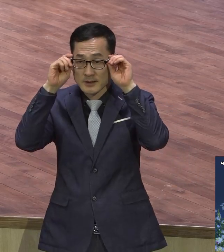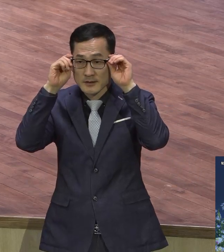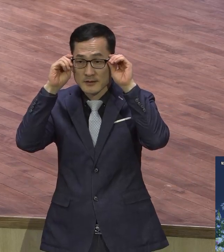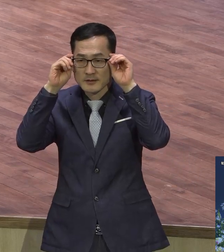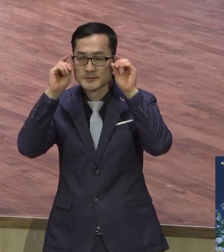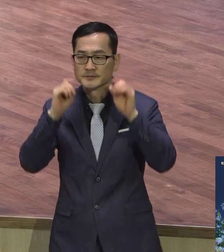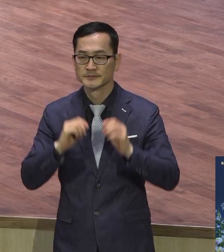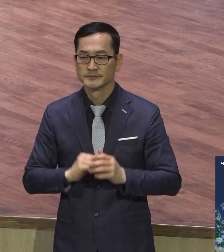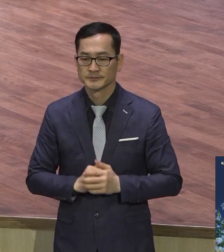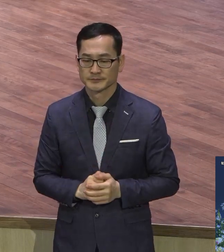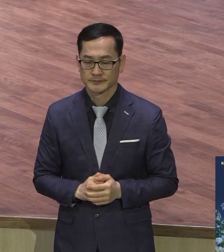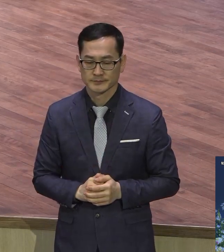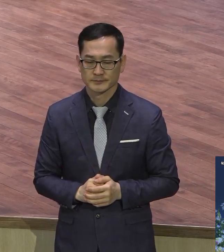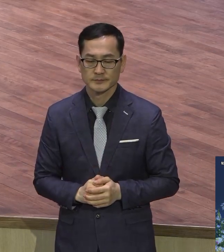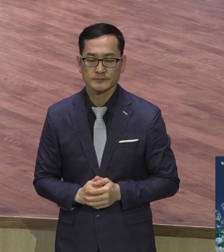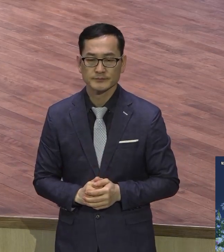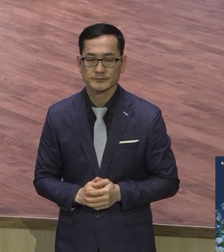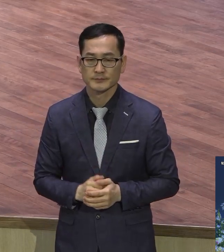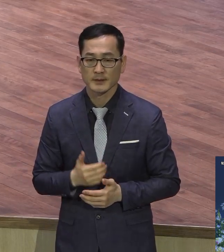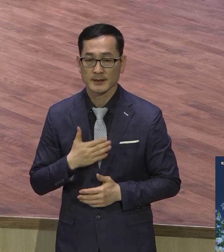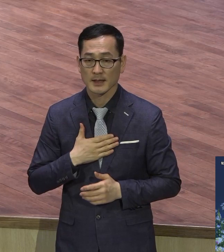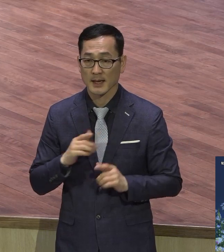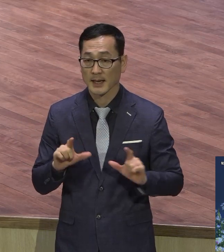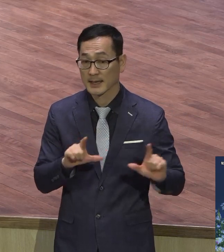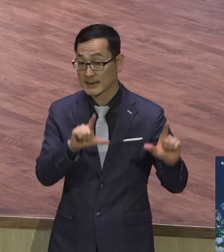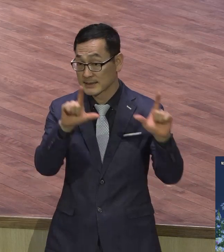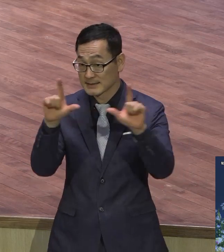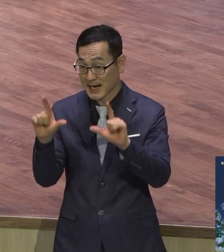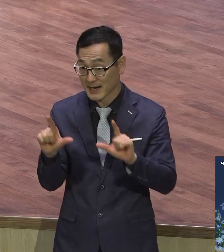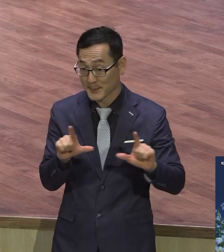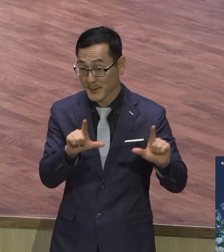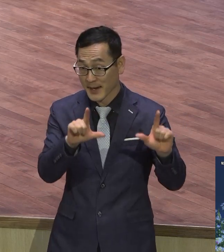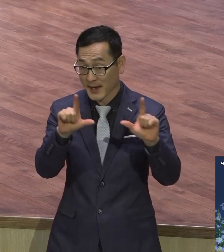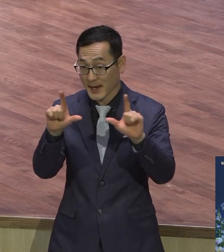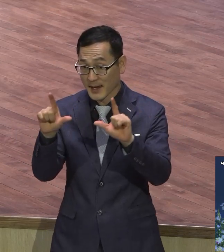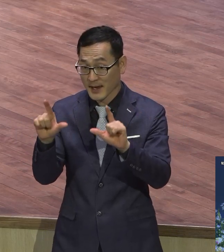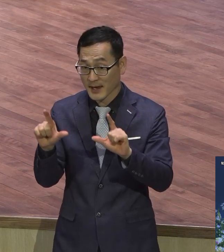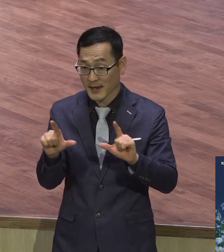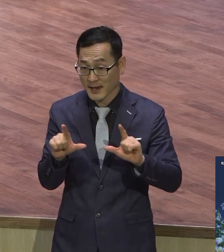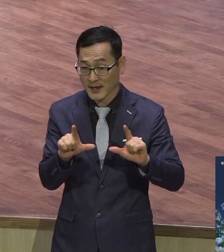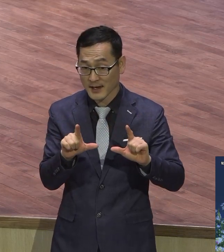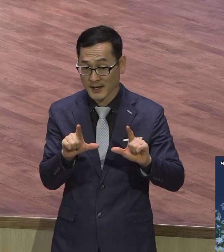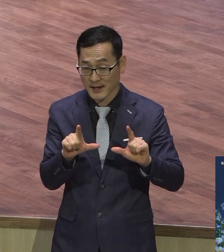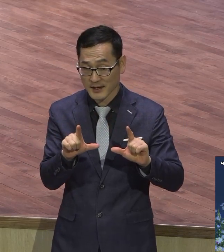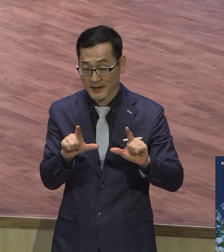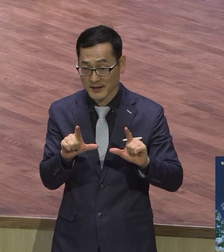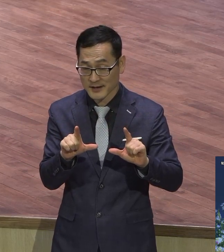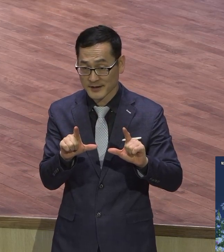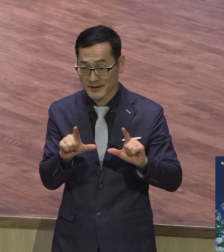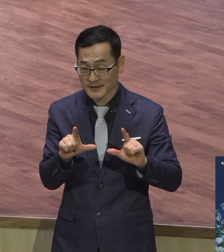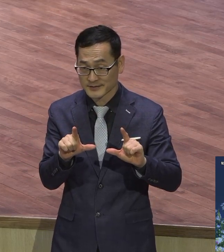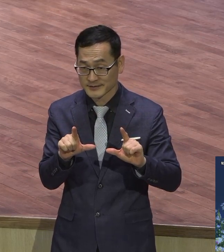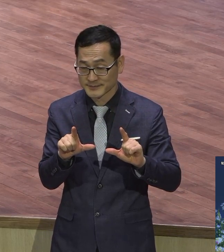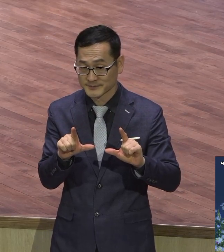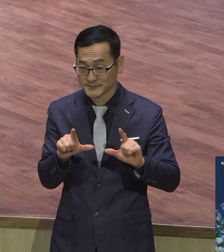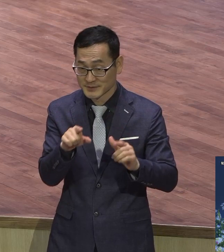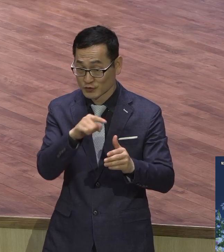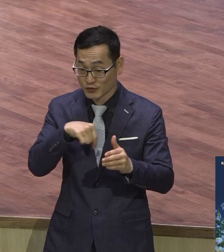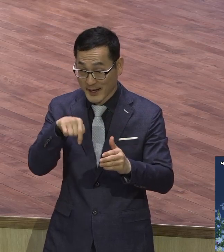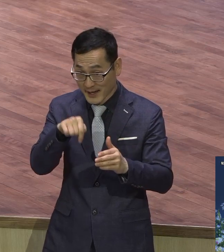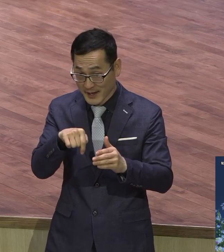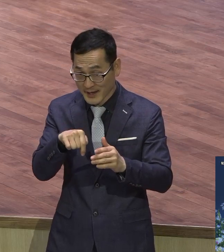한마디로 내 삶의 모든 것을 말씀 들으면서